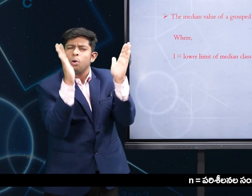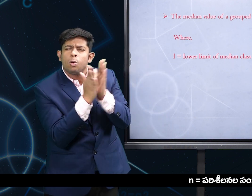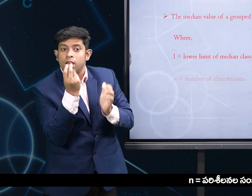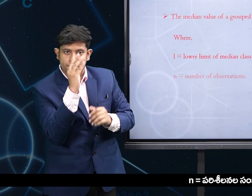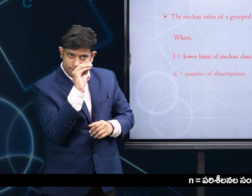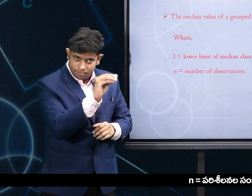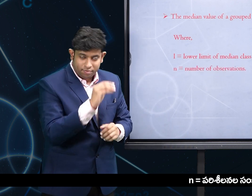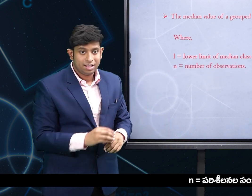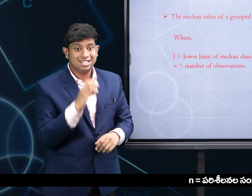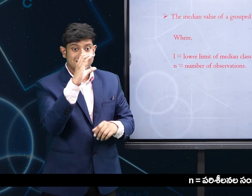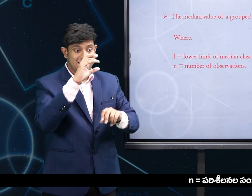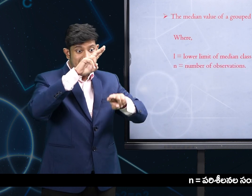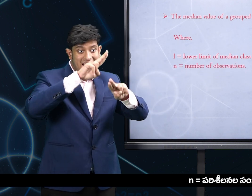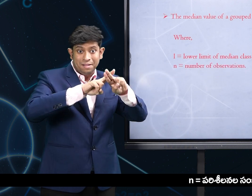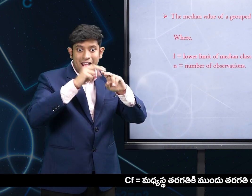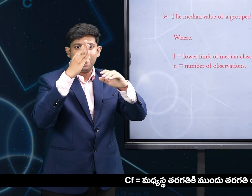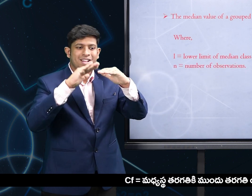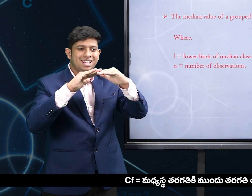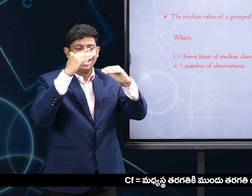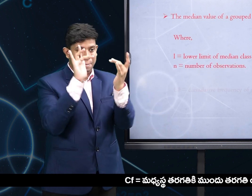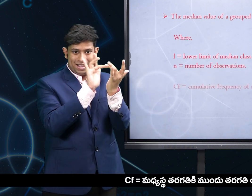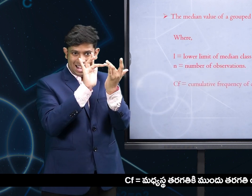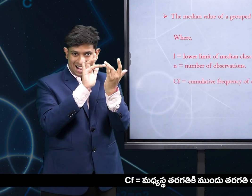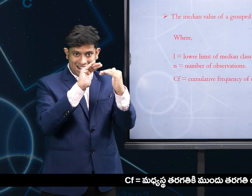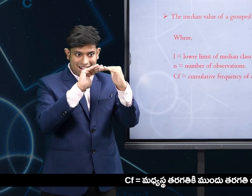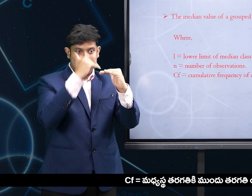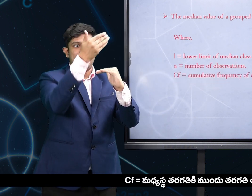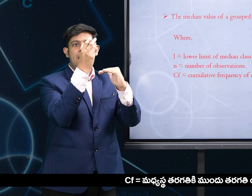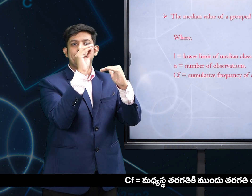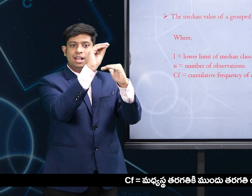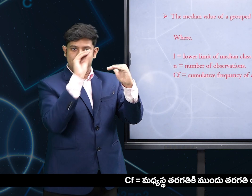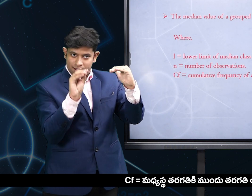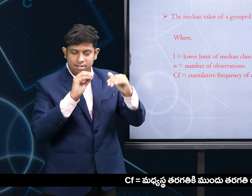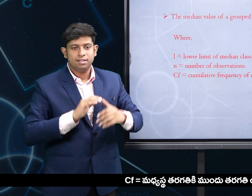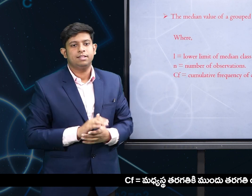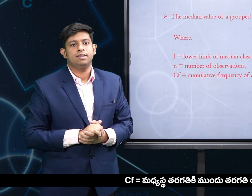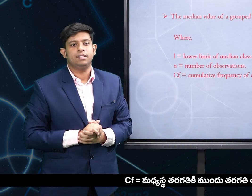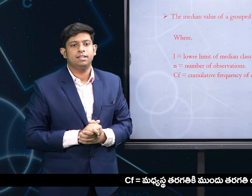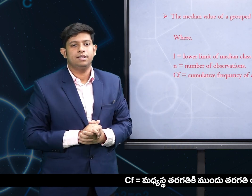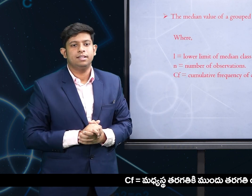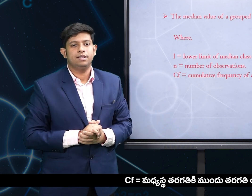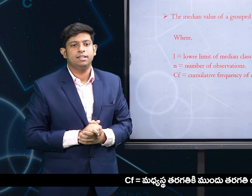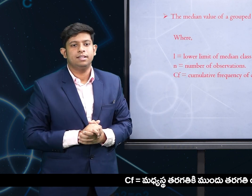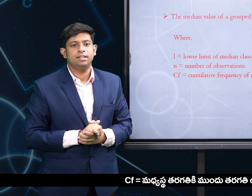ఈక్వల్ టు పరిశీలనల సంఖ్య, CF ఈజ్ ఈక్వల్ టు మధ్యస్థ తరగతికి ముందు తరగతి